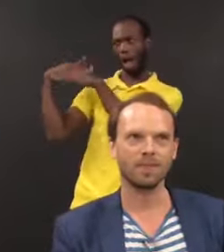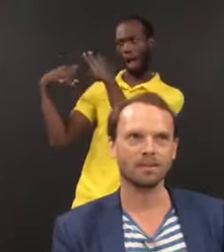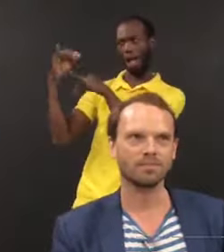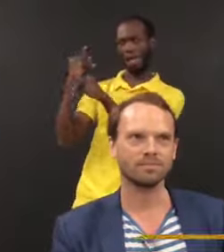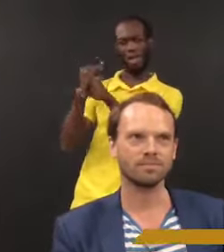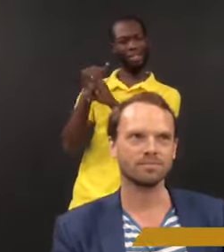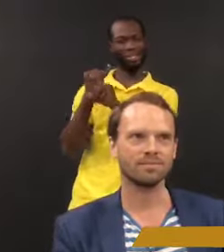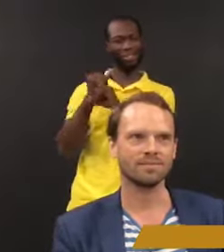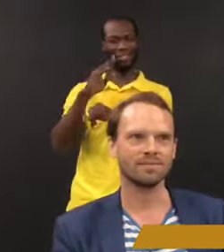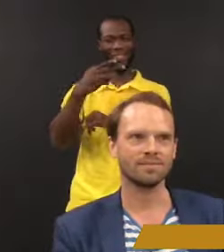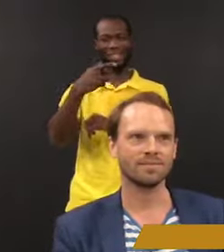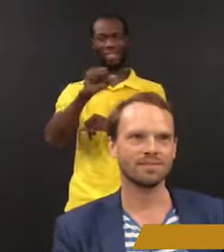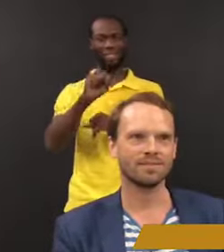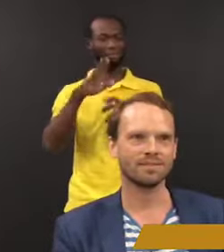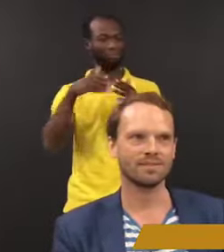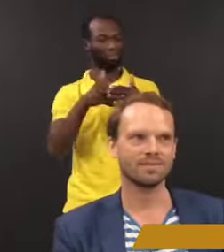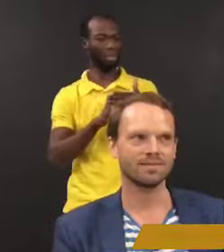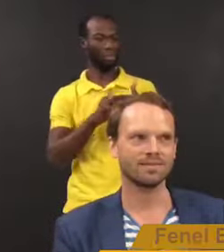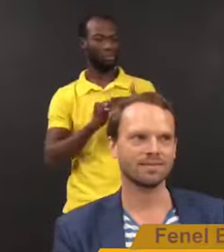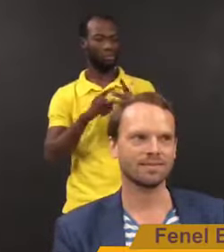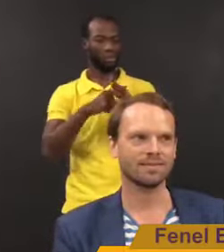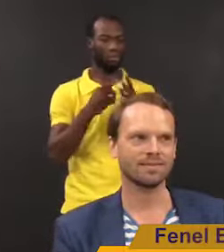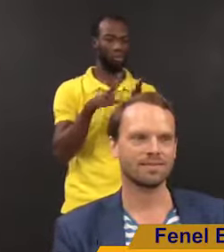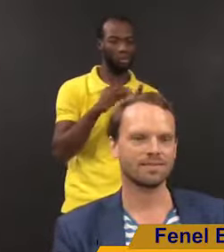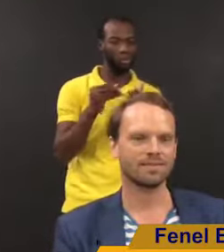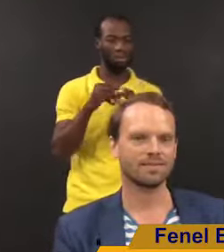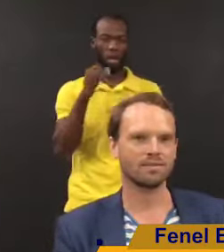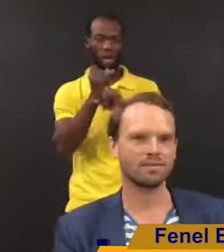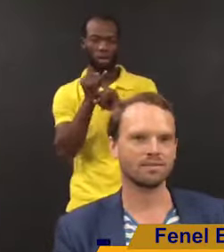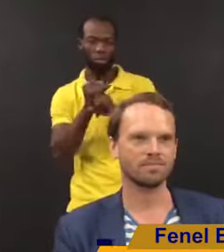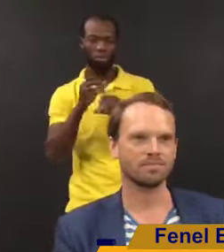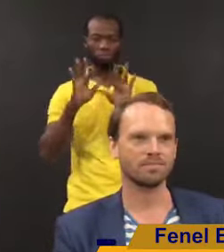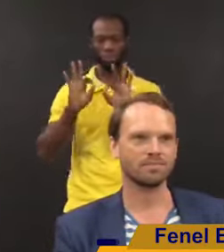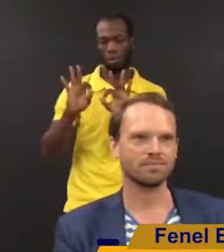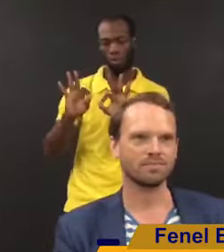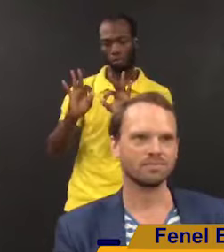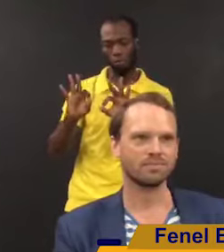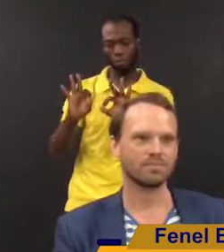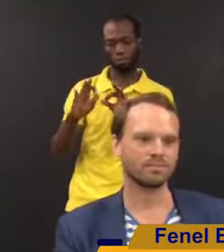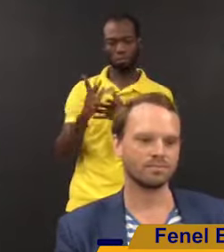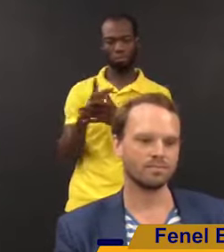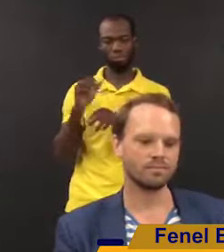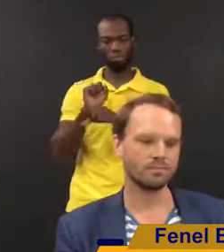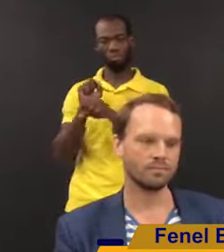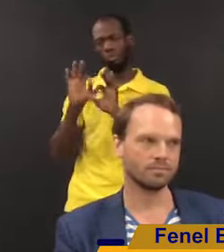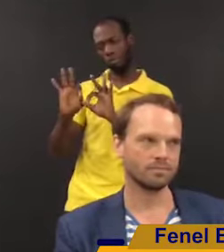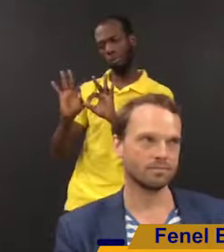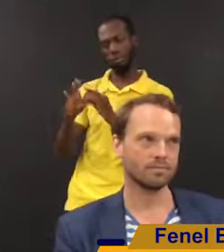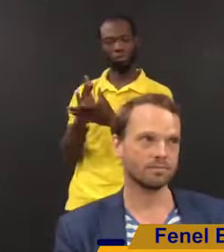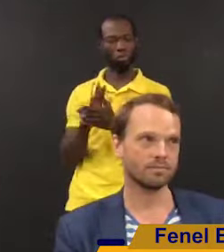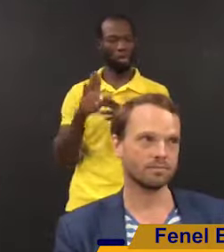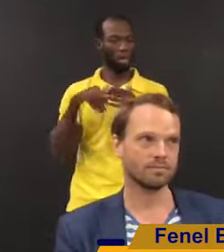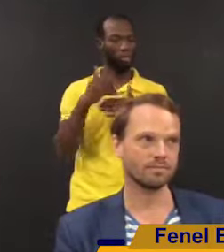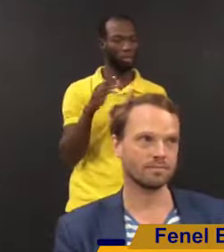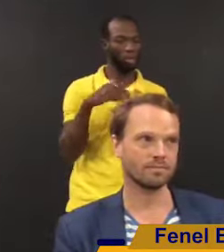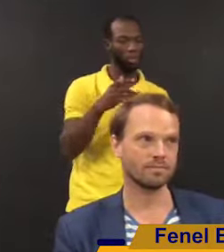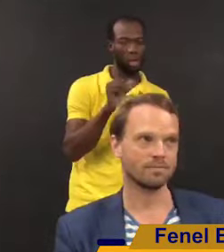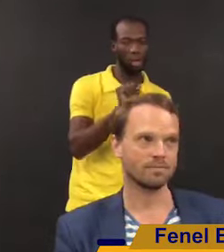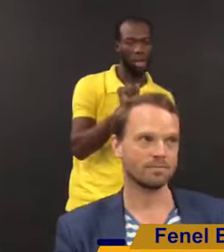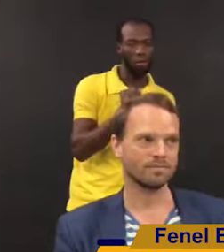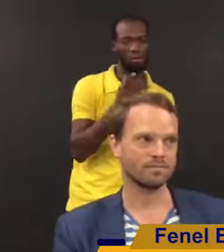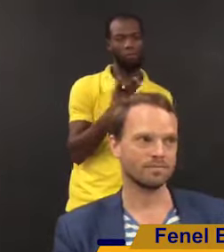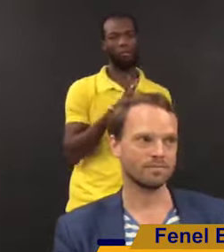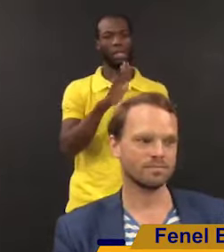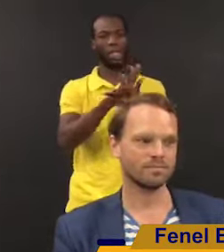Et avant, il était commencé à travailler dans l'Institut Montfort, en fait, juste dans l'Institut Montfort. Après, il vient travailler